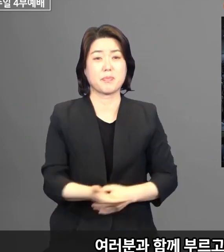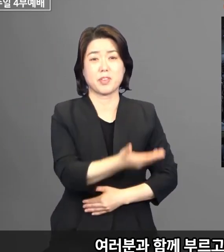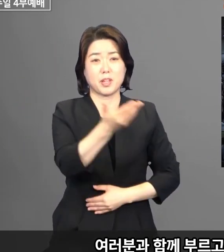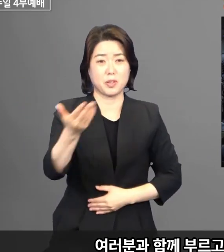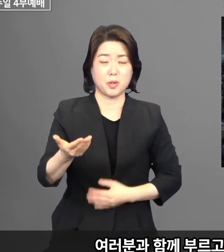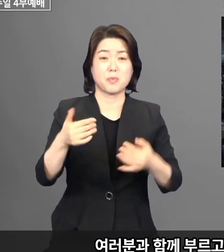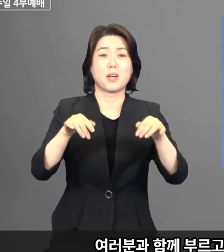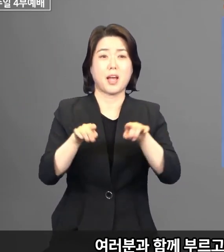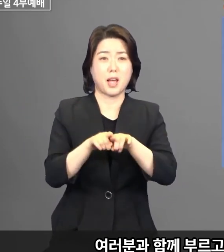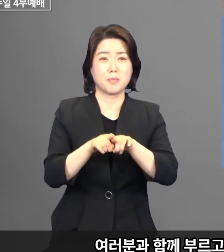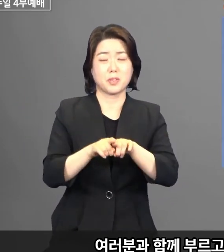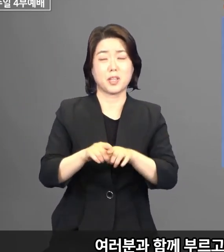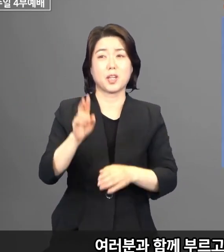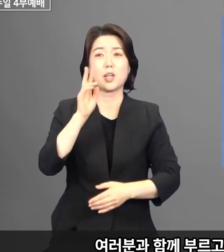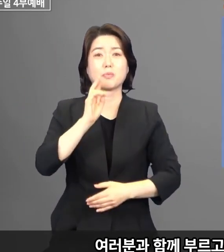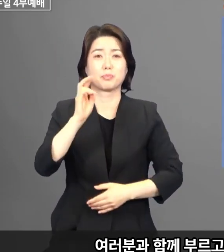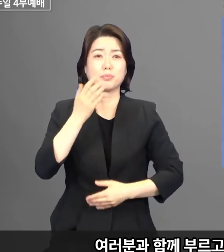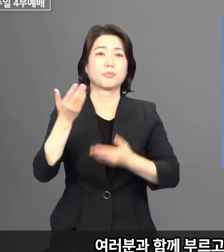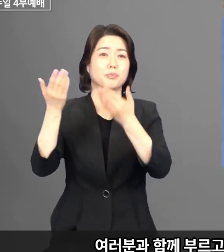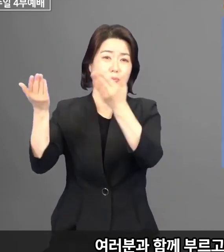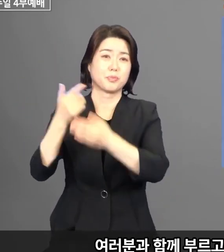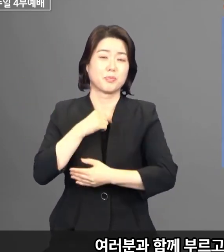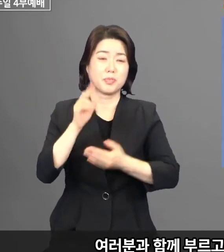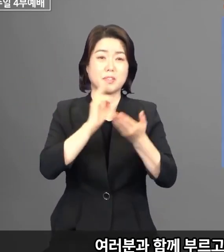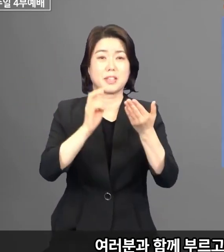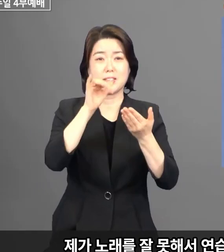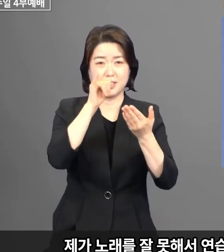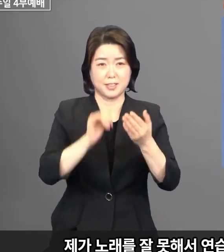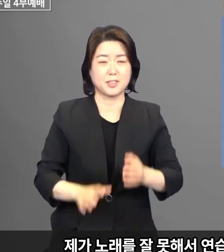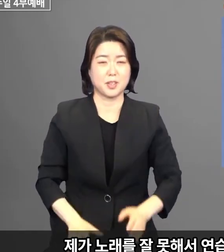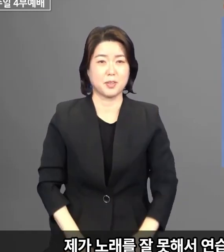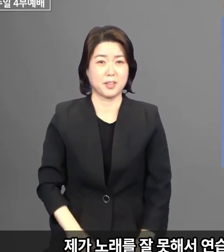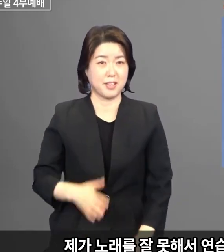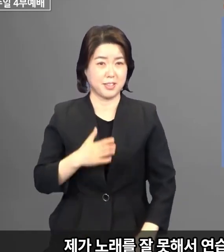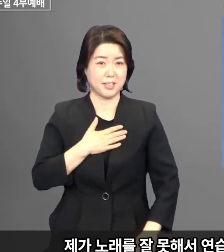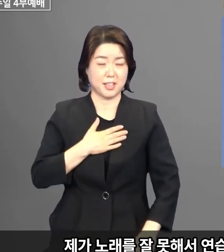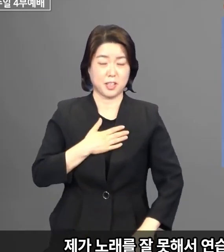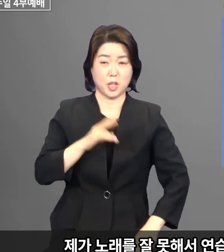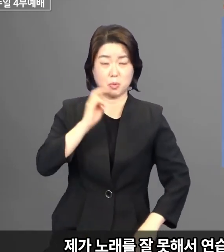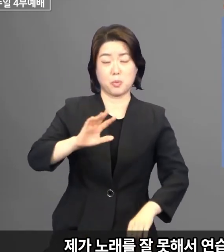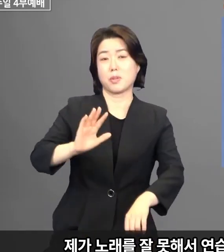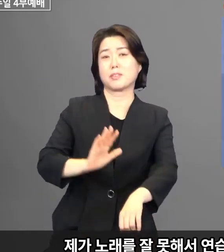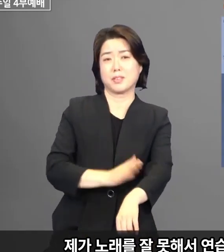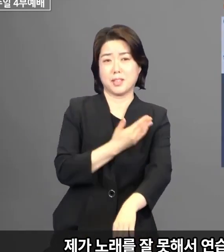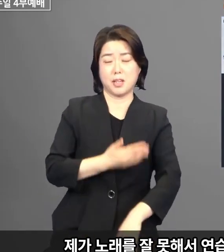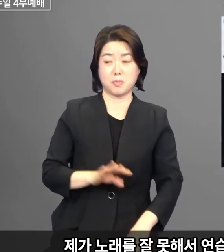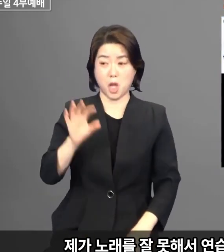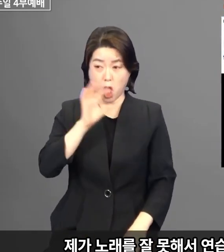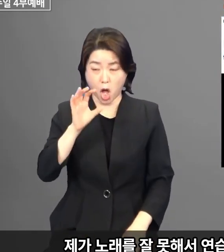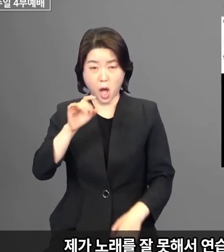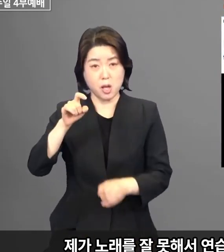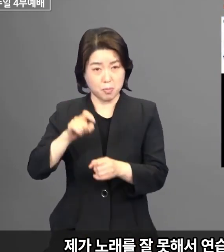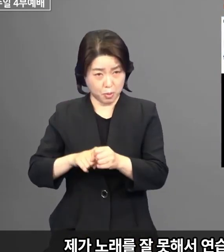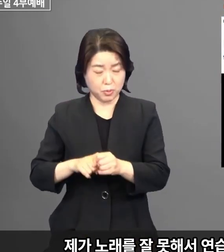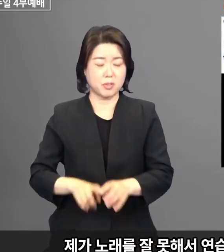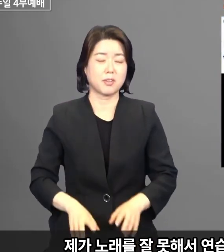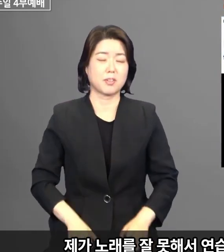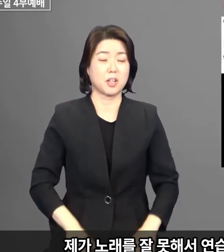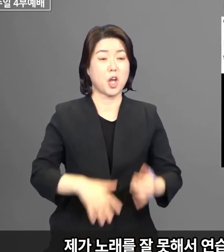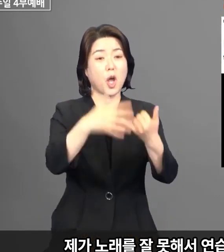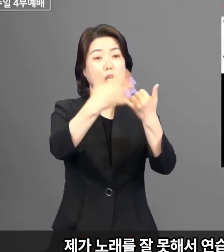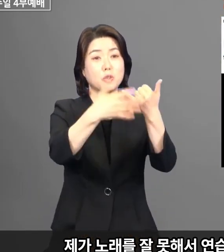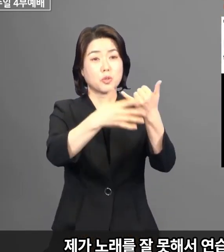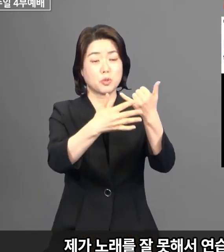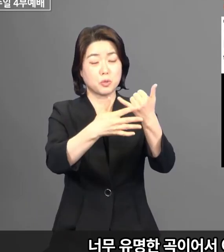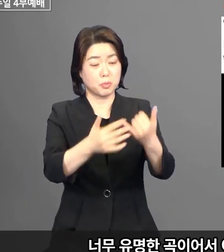여러분과 함께 부르고 싶은 찬양이 있습니다. 제가 노래를 잘 못해서 연습하려고